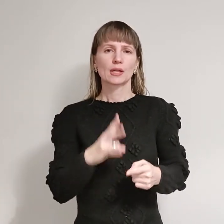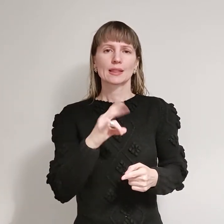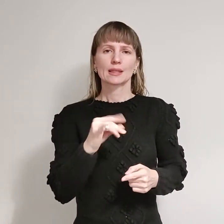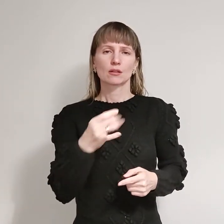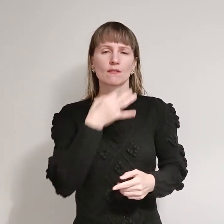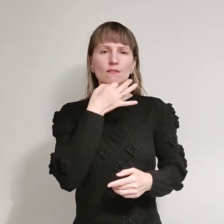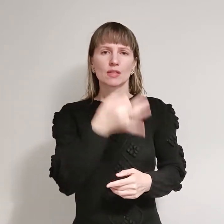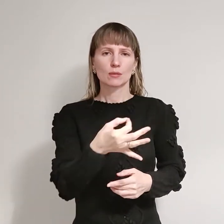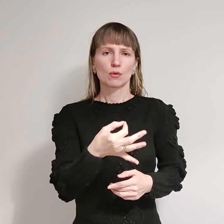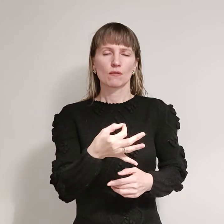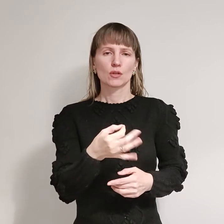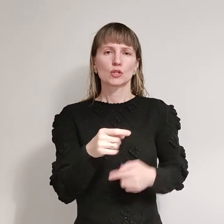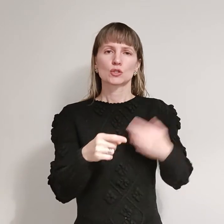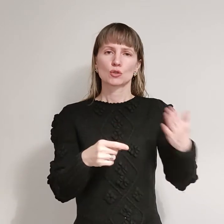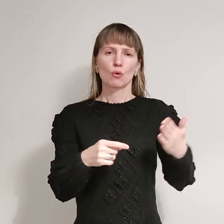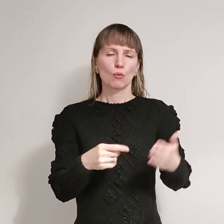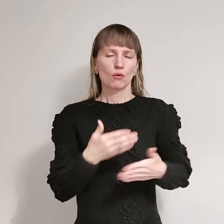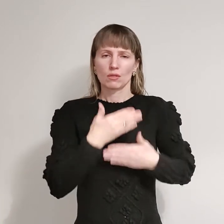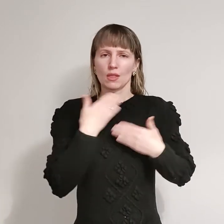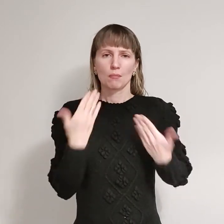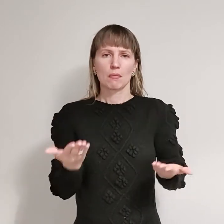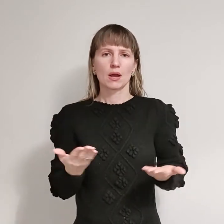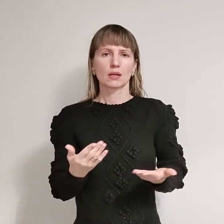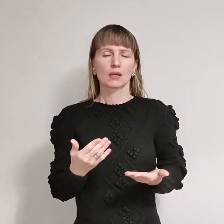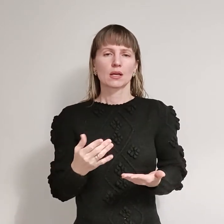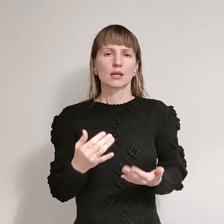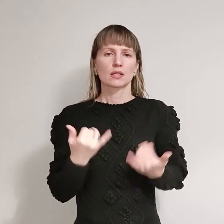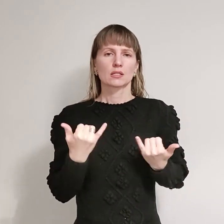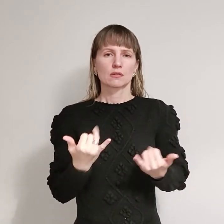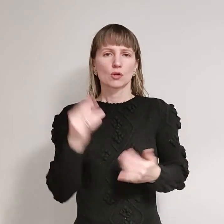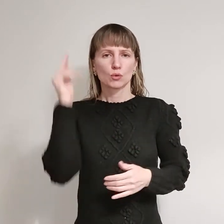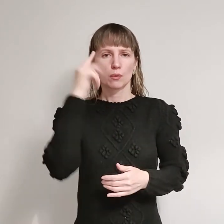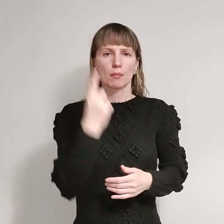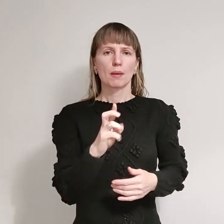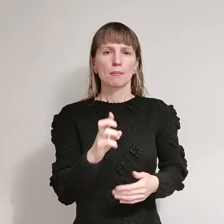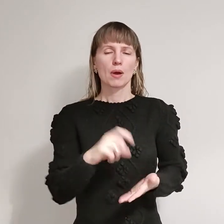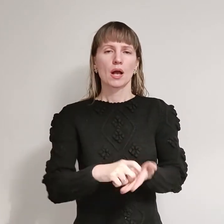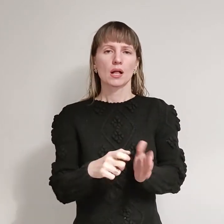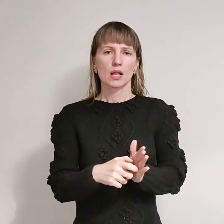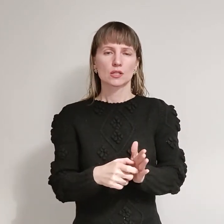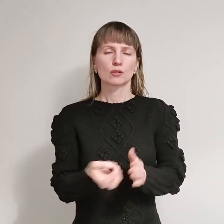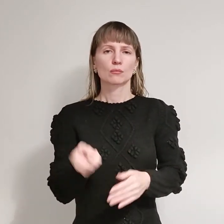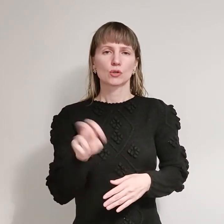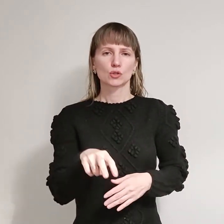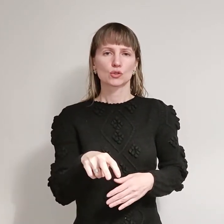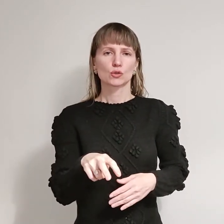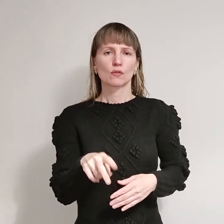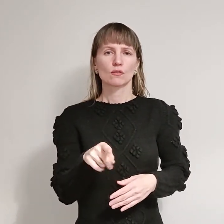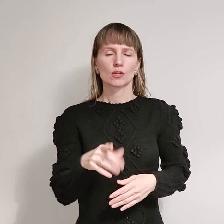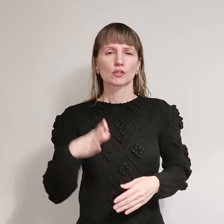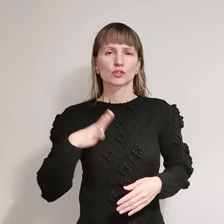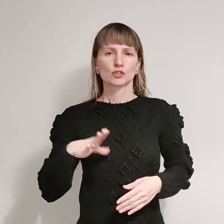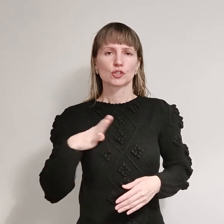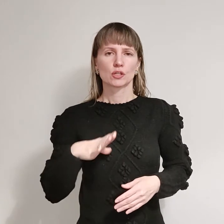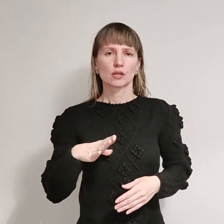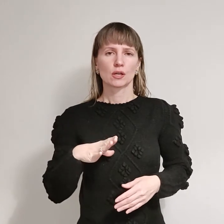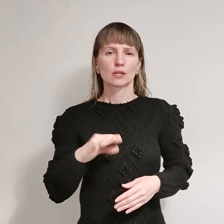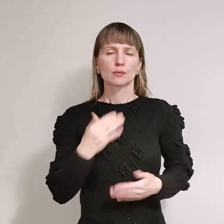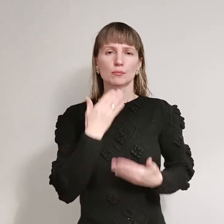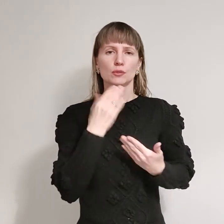відповіді з того боку немає. Сьогодні є наш учень 1-го Б-класу, прийшов, да. Він чекає і питає, чи візьмуть його до